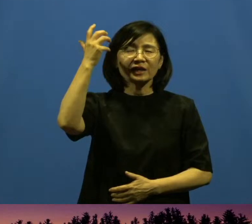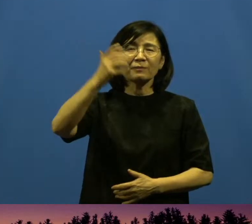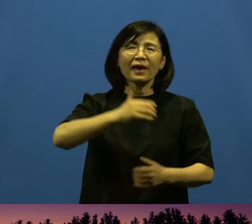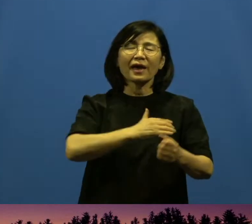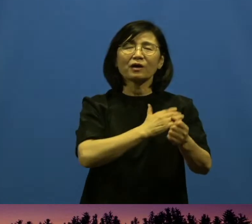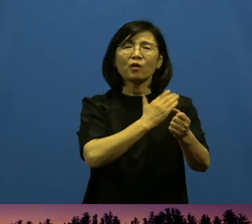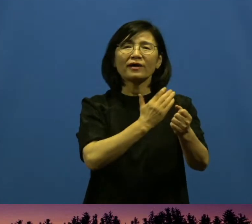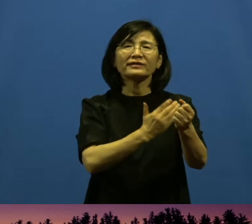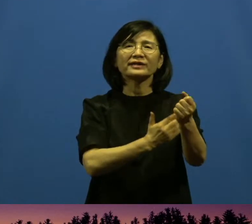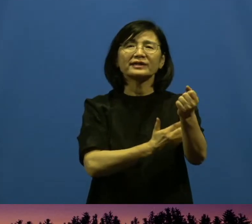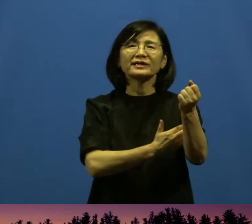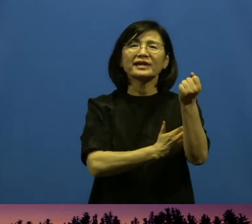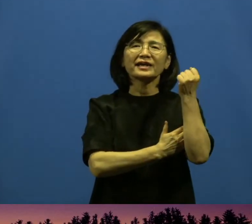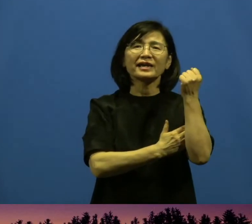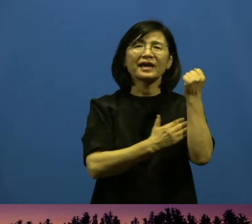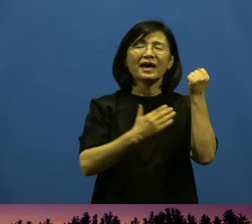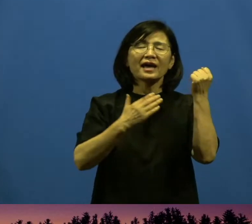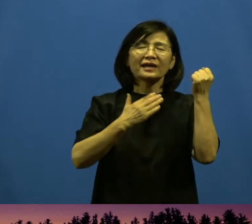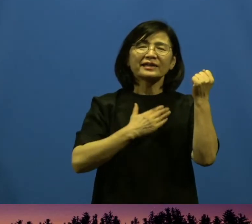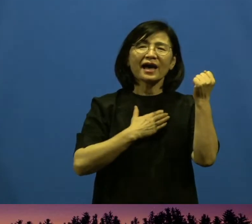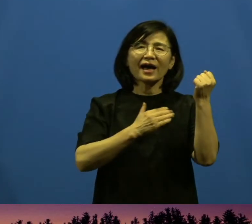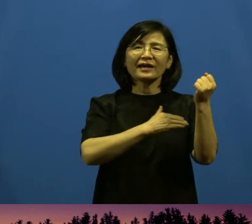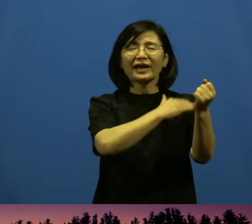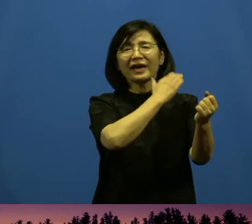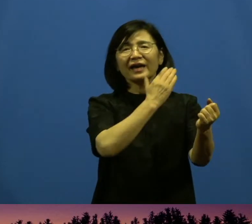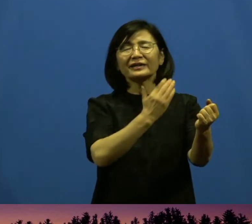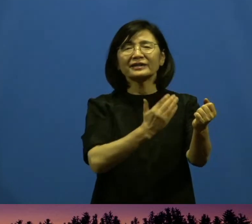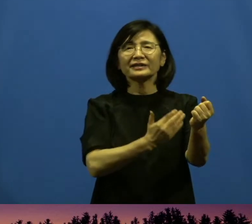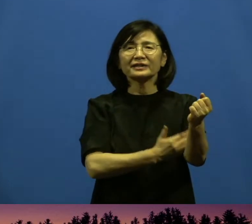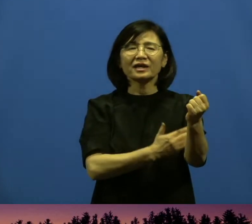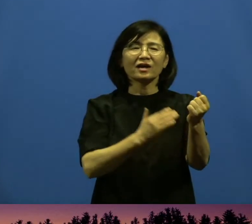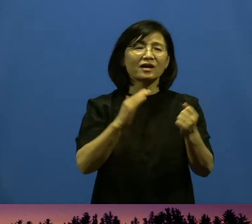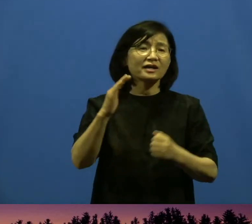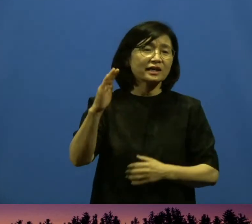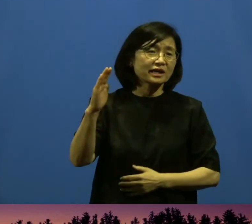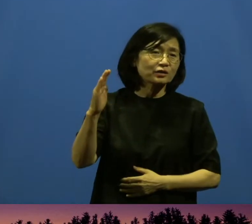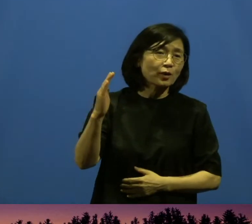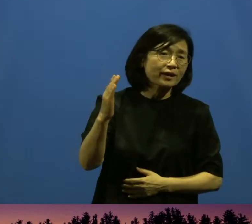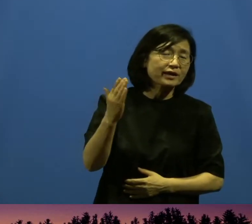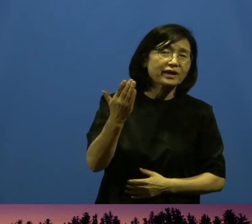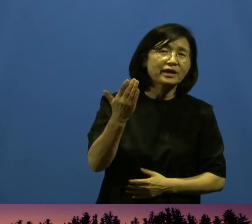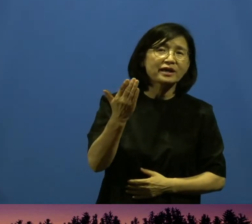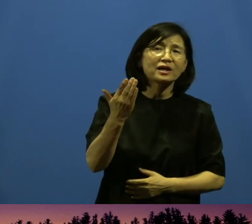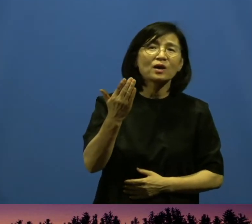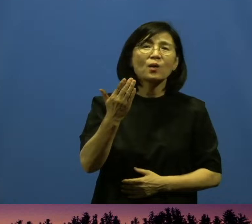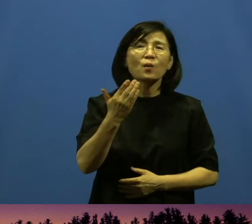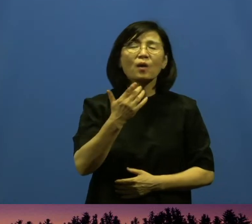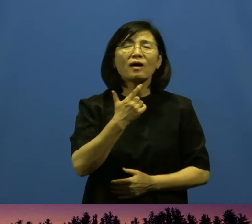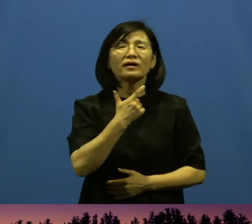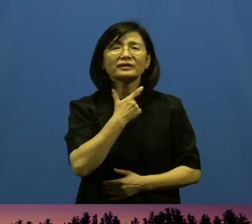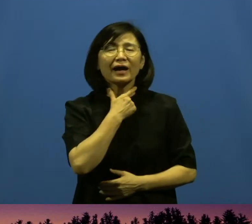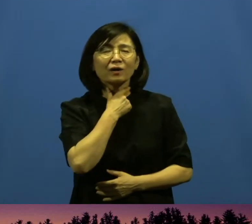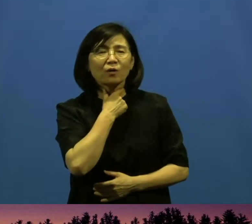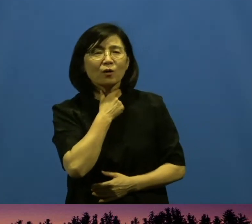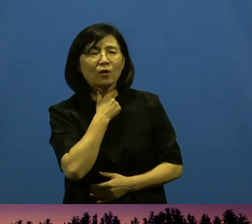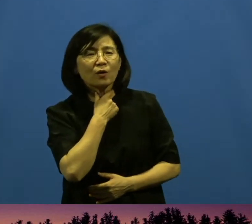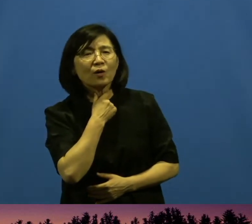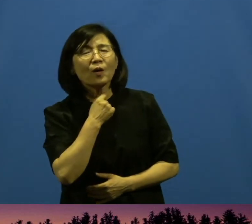성령님의 권능이 나의 능력이 되길